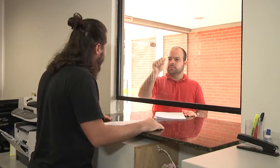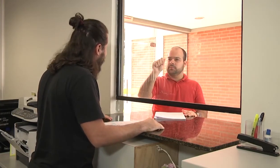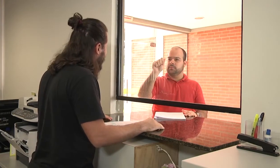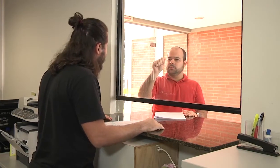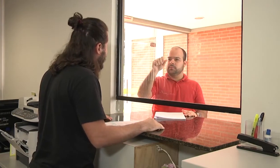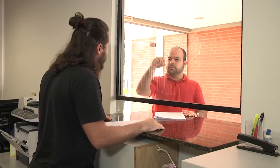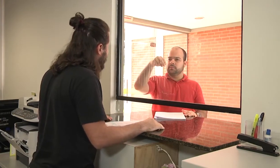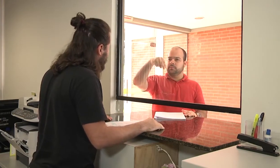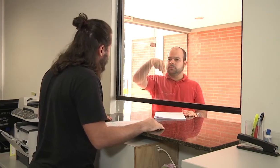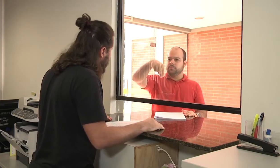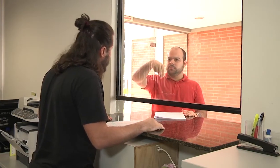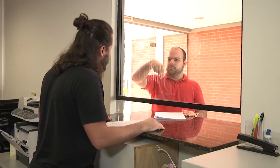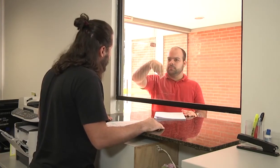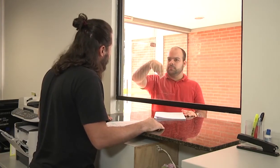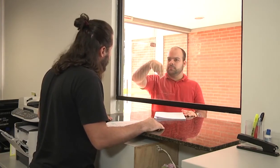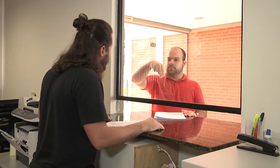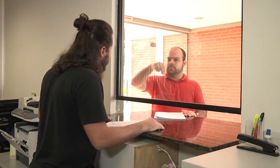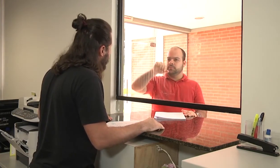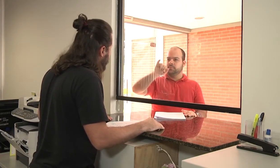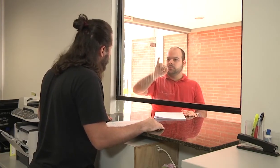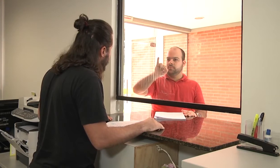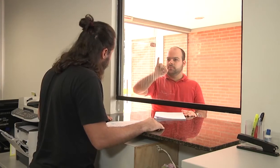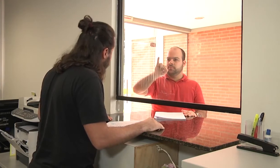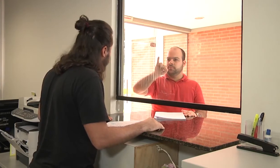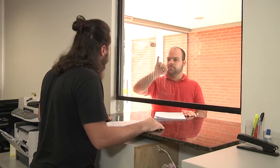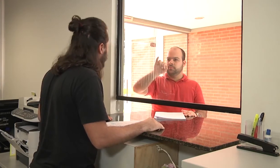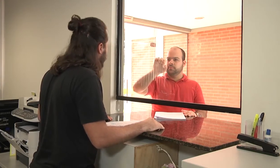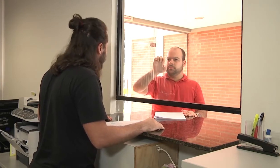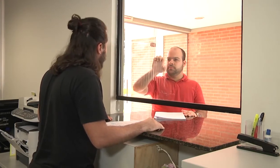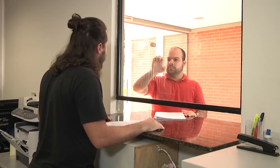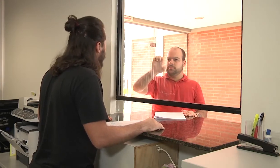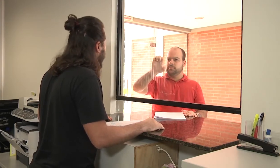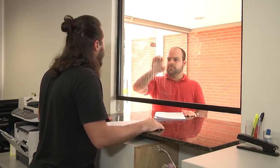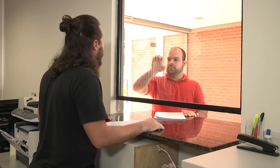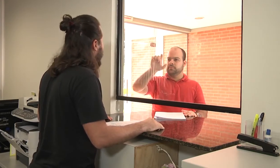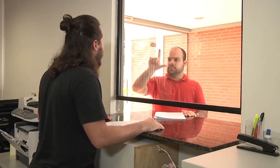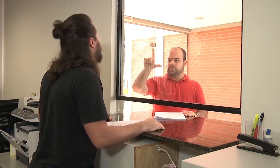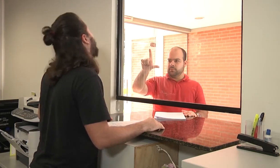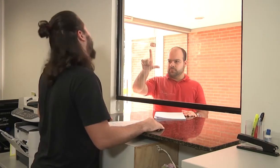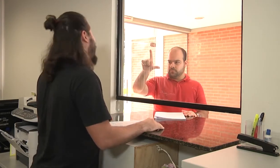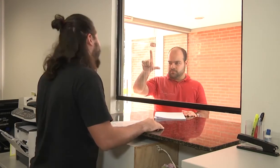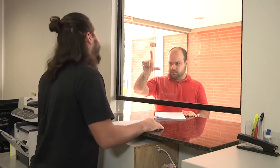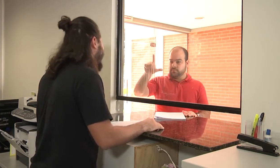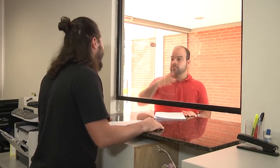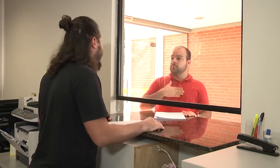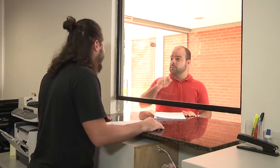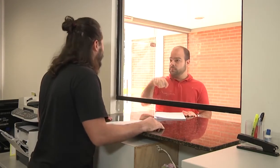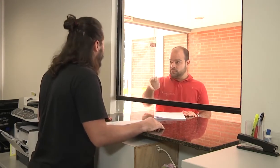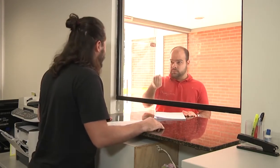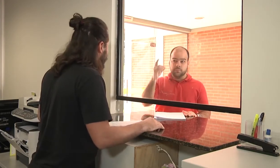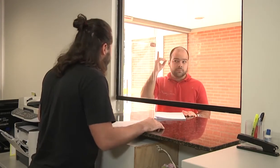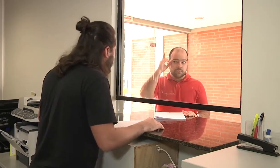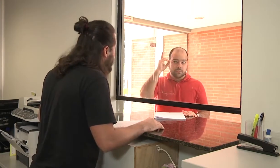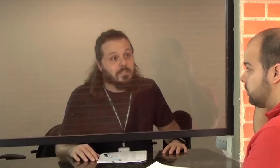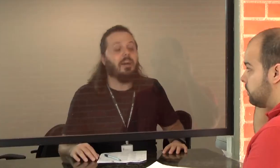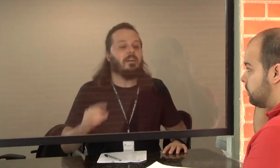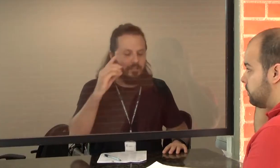-N-I-E-L. Meu sinal é esse. Ah, Daniel.